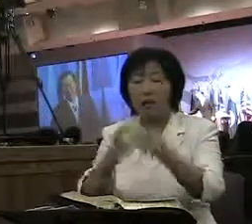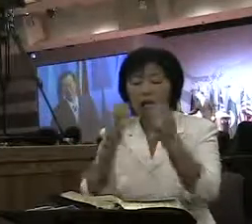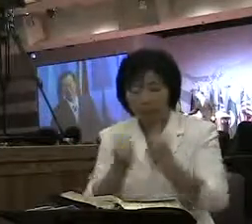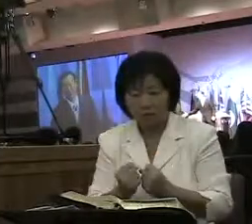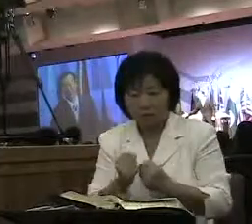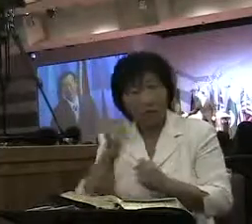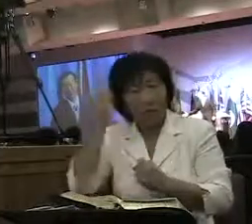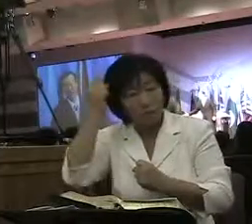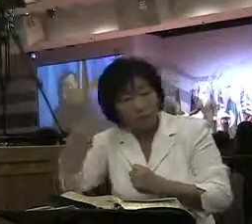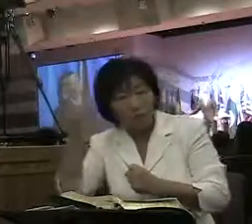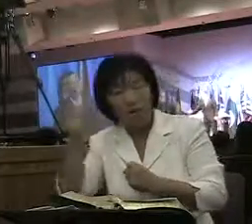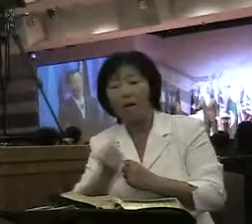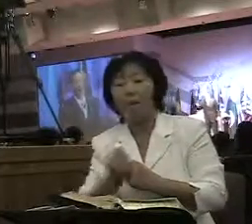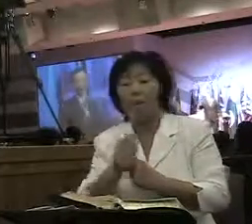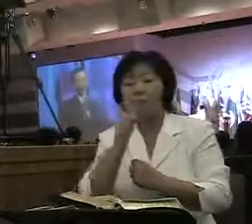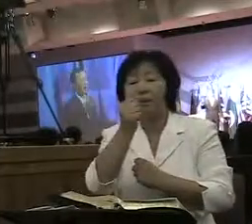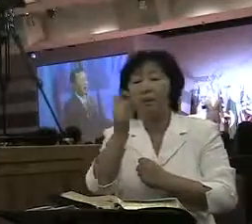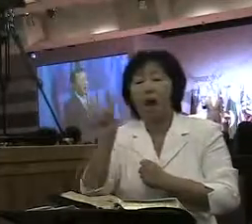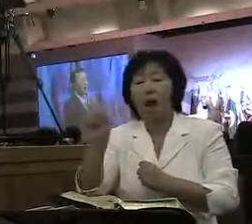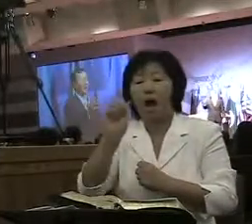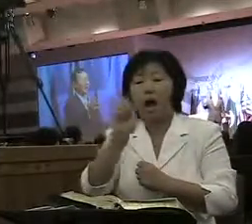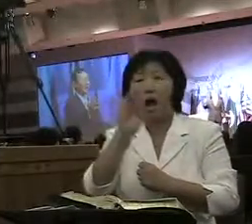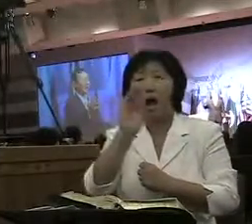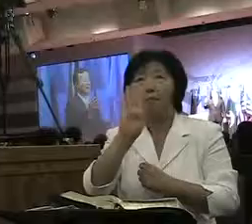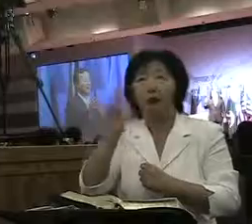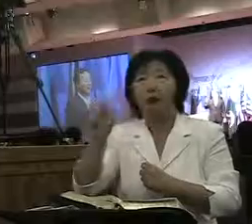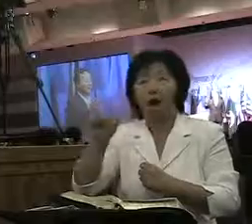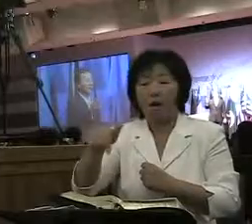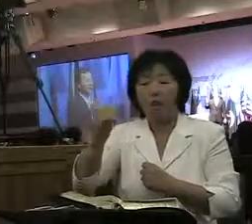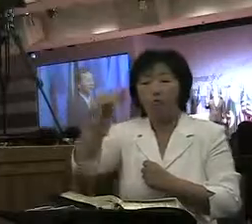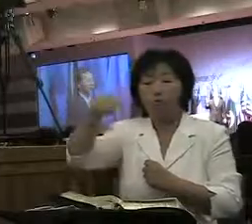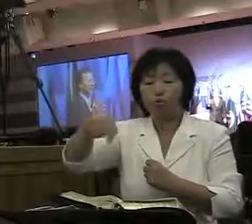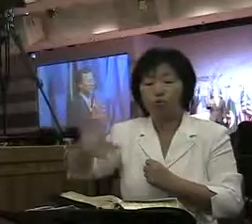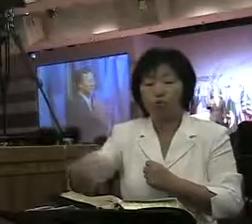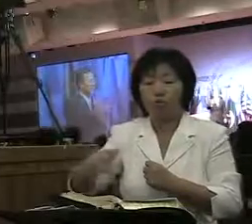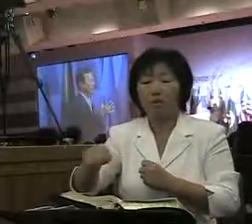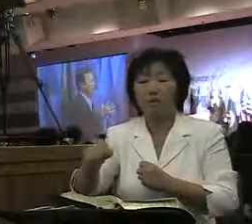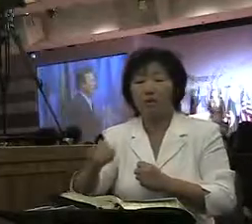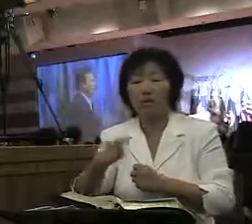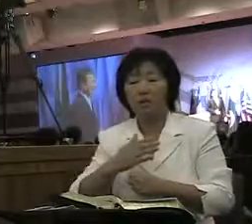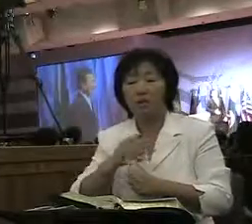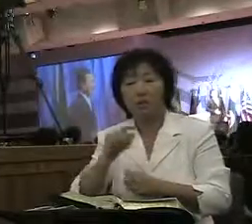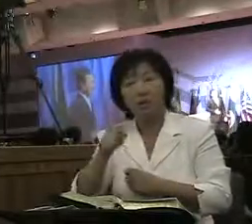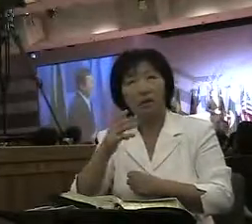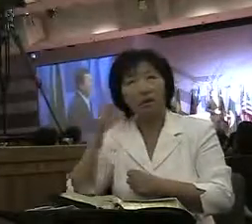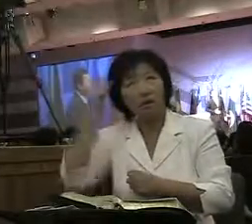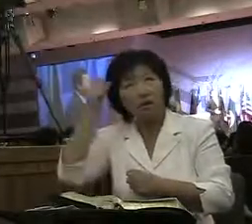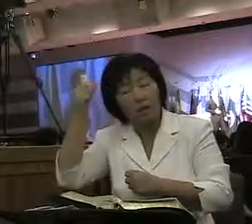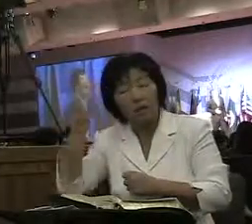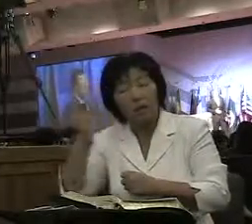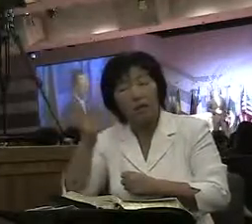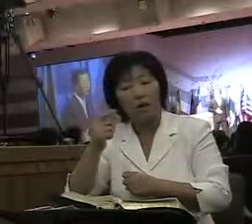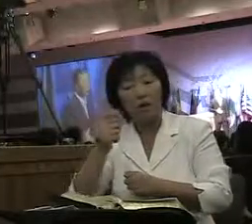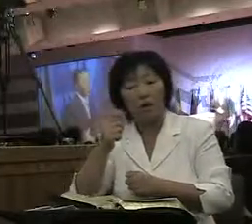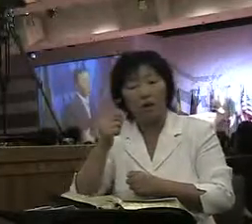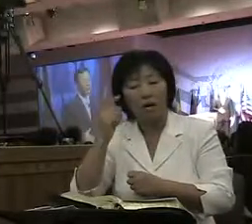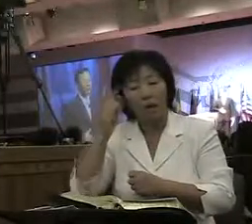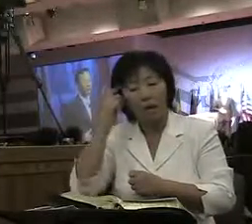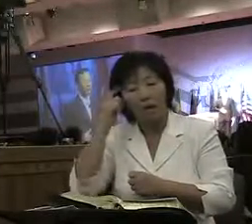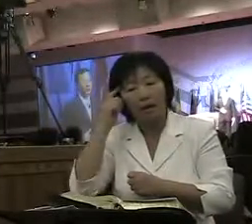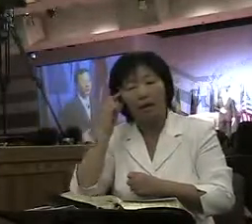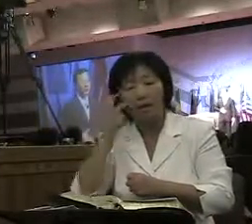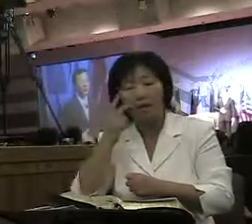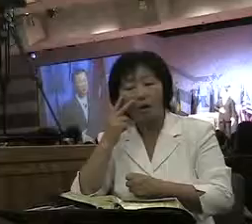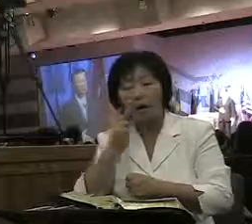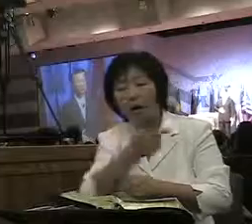깨닫고 하박국이 뭐라고 고백을 합니까? 내가 그것을 깨달았을 때 내 창자가 요동했다. 너무나 두려웠다는